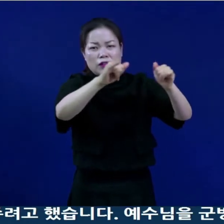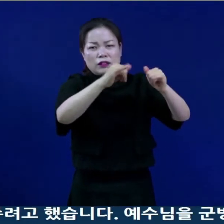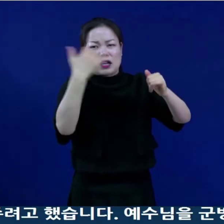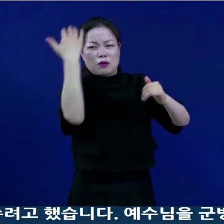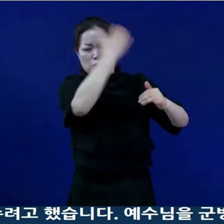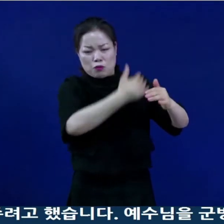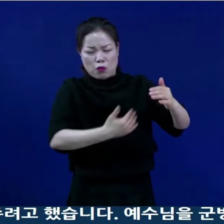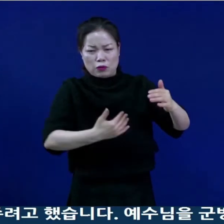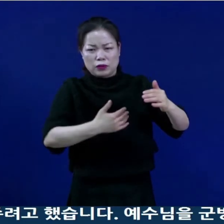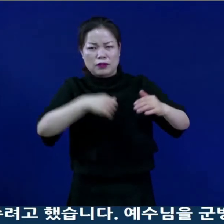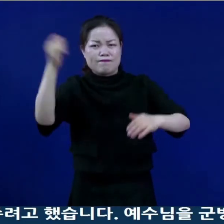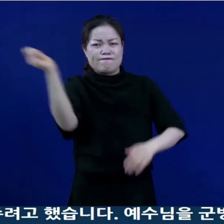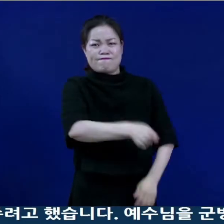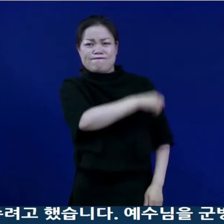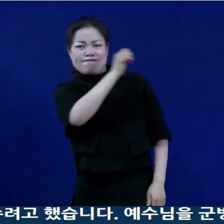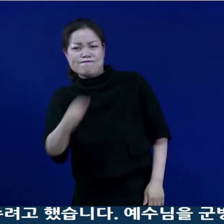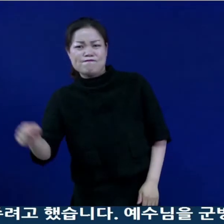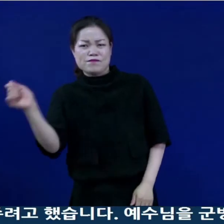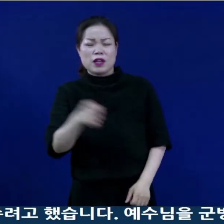벗겨놓고 때립니다.